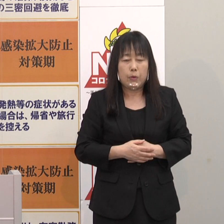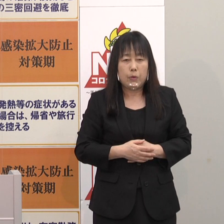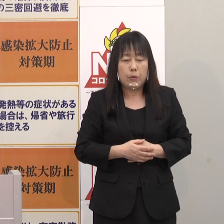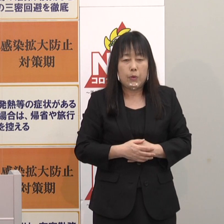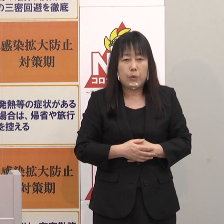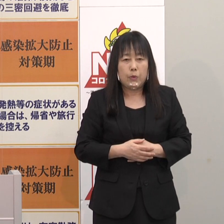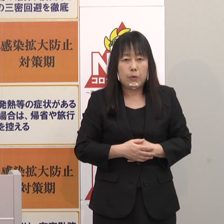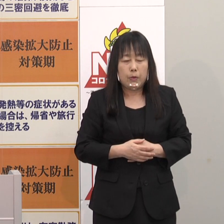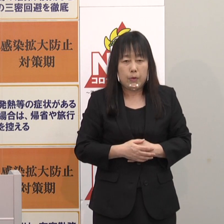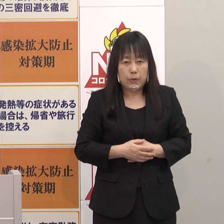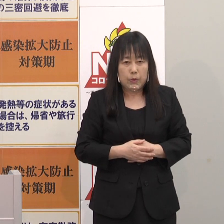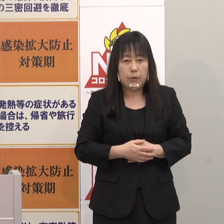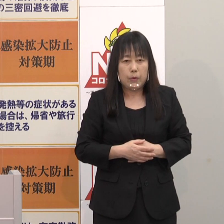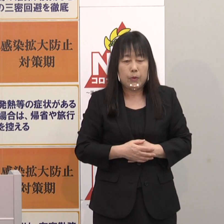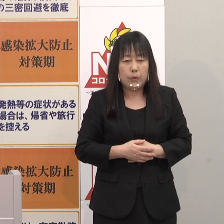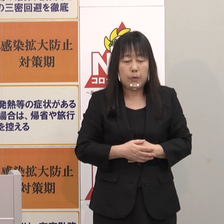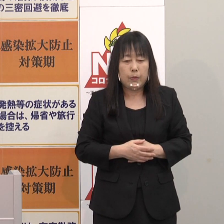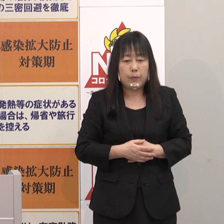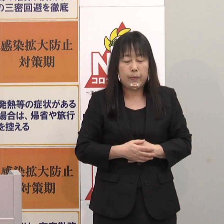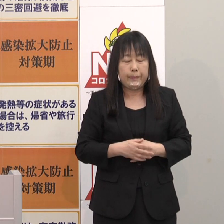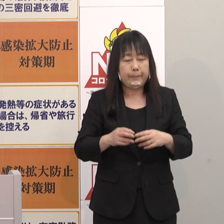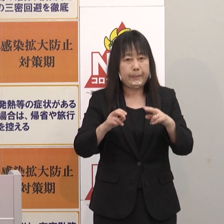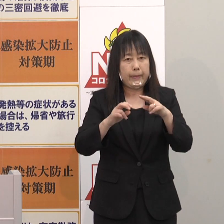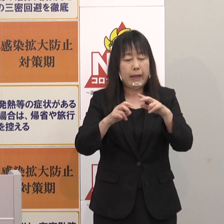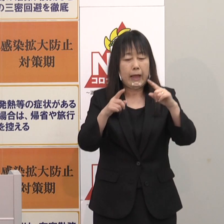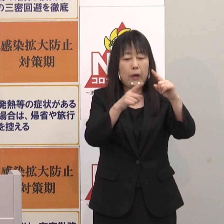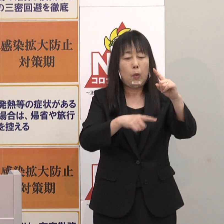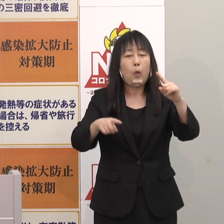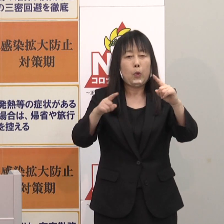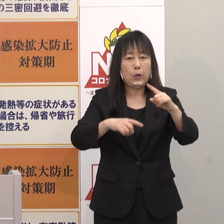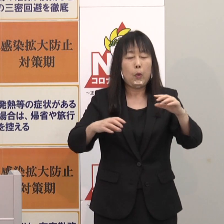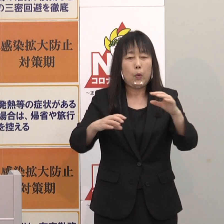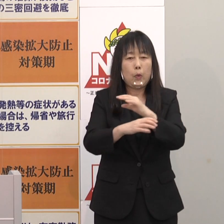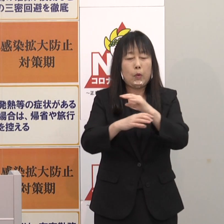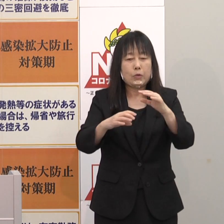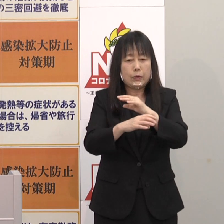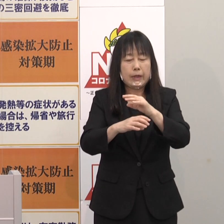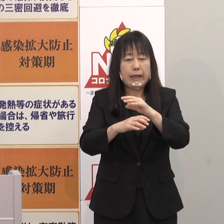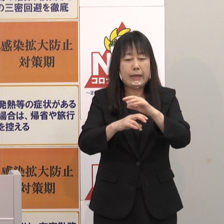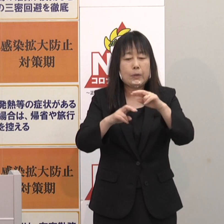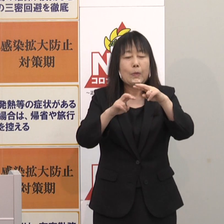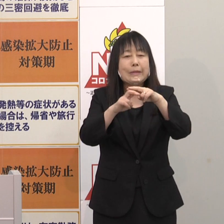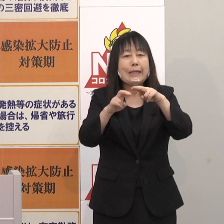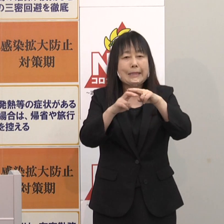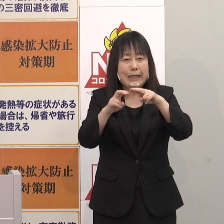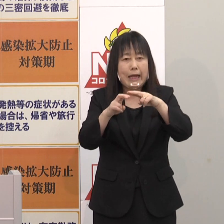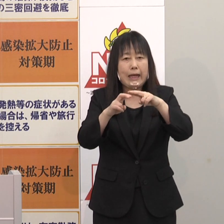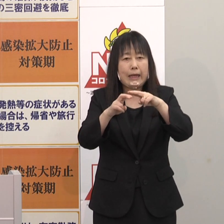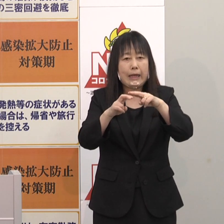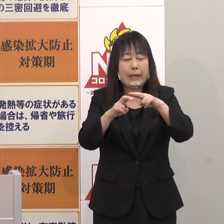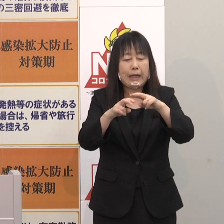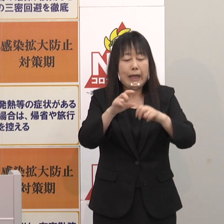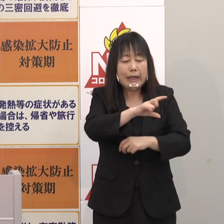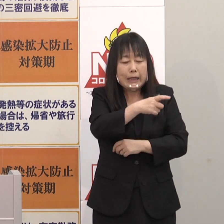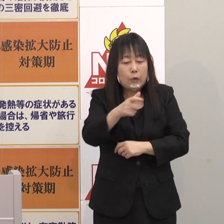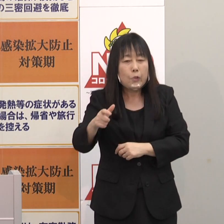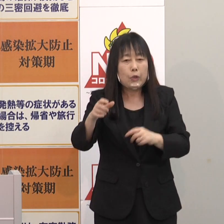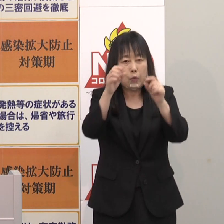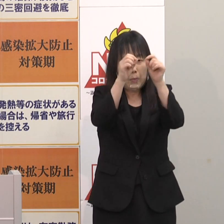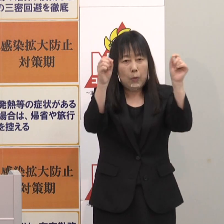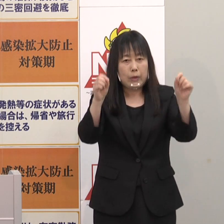今直ちにこうであるということを申し上げることはいずれの立場においてもです